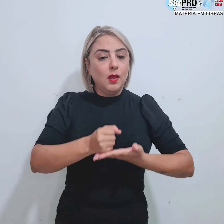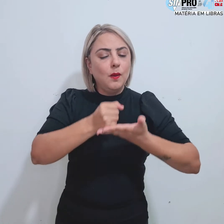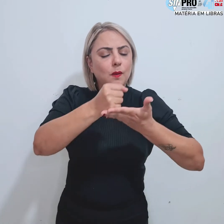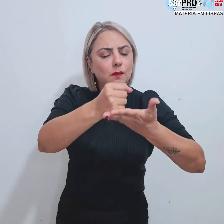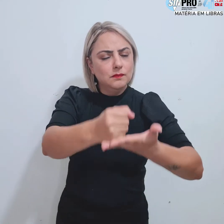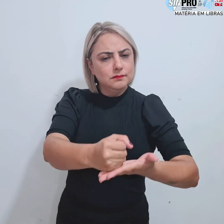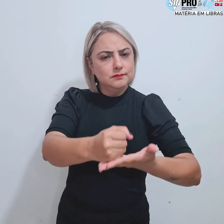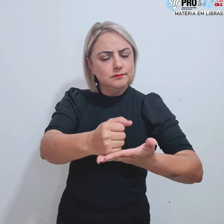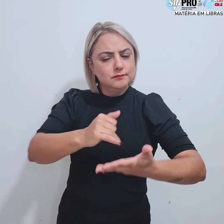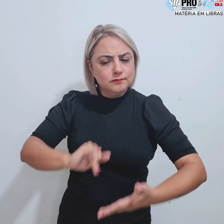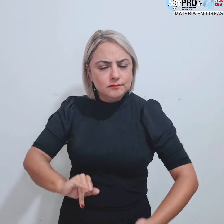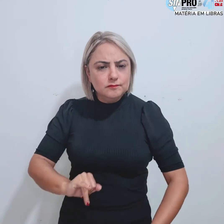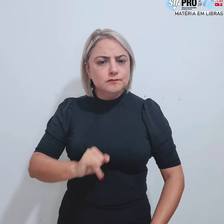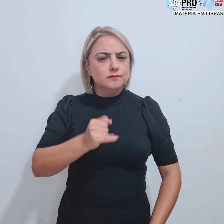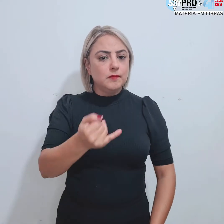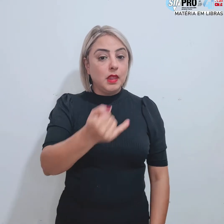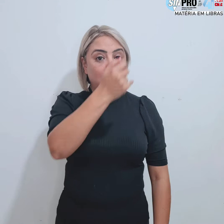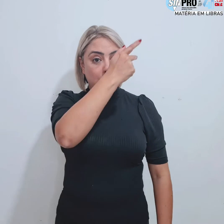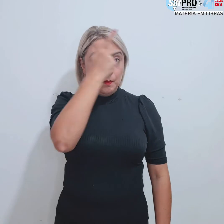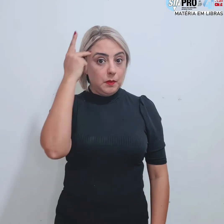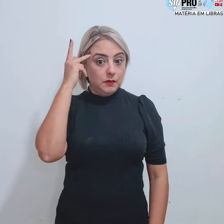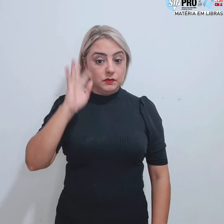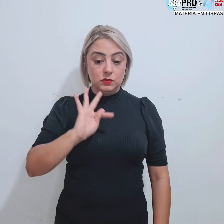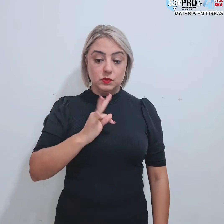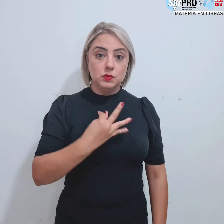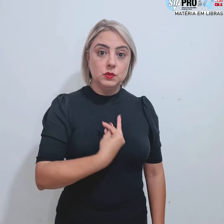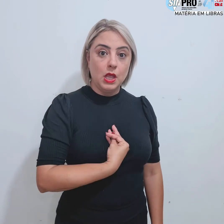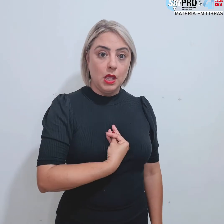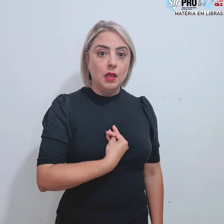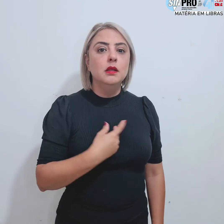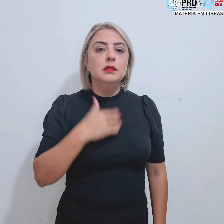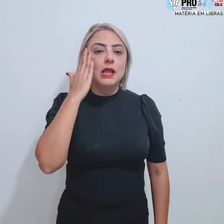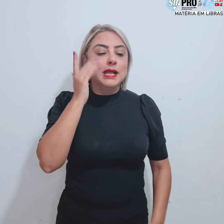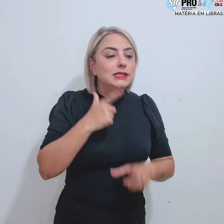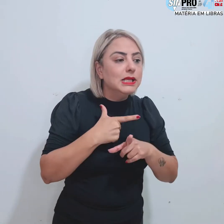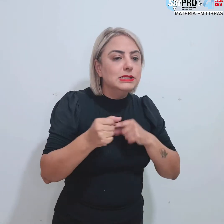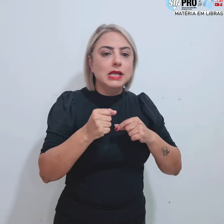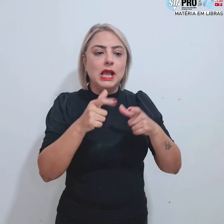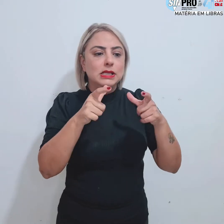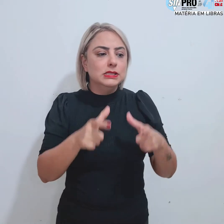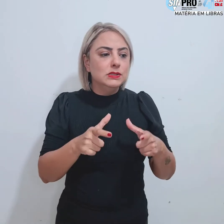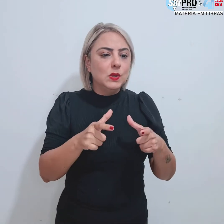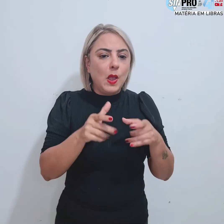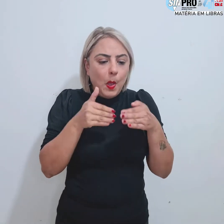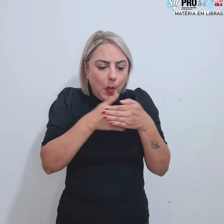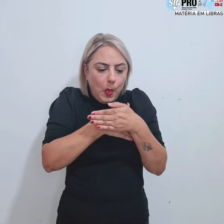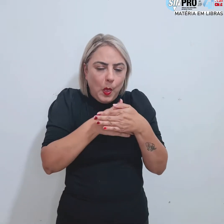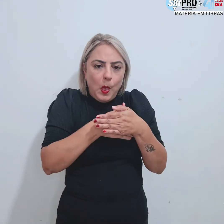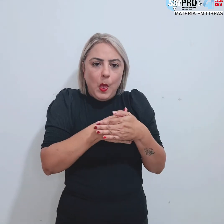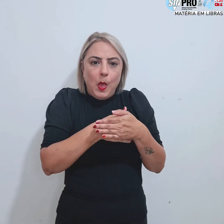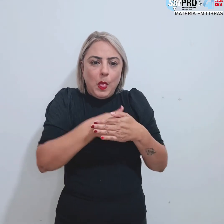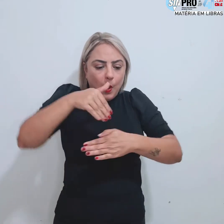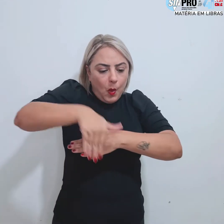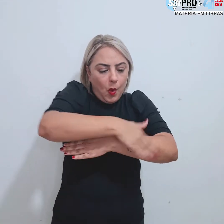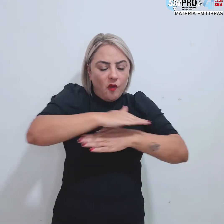oportunidade para que pessoas trans saiam desses lugares que são marginalizados.